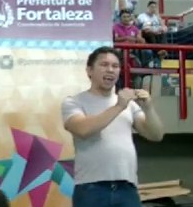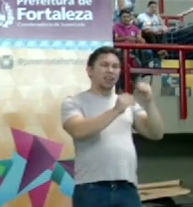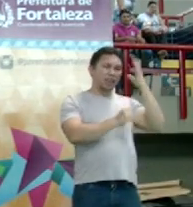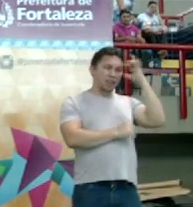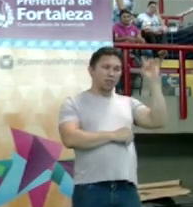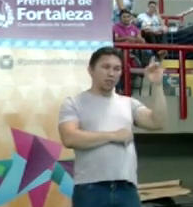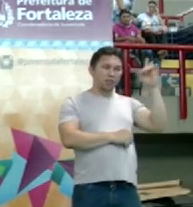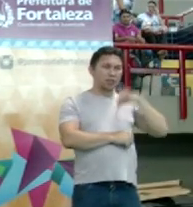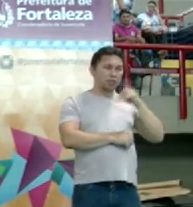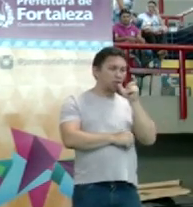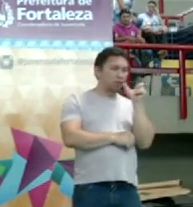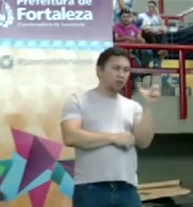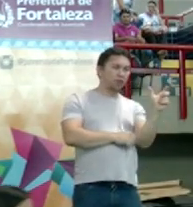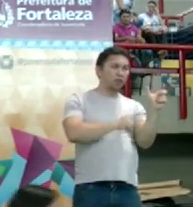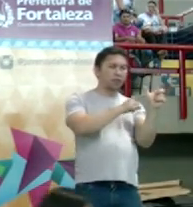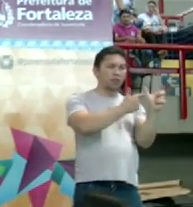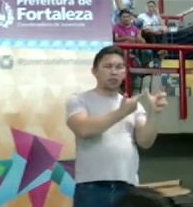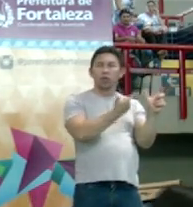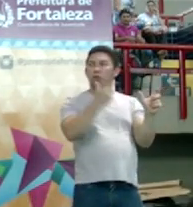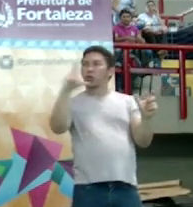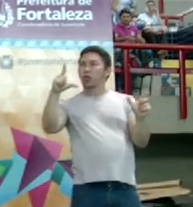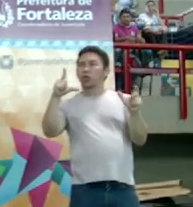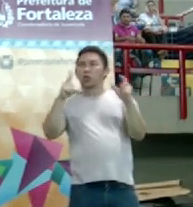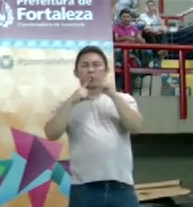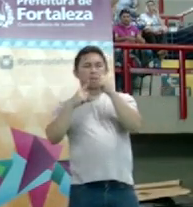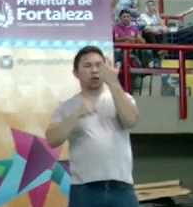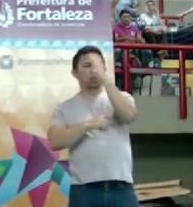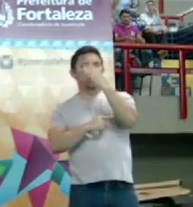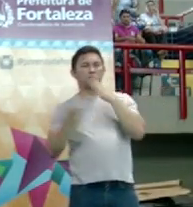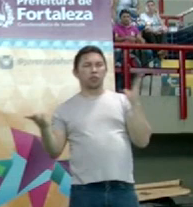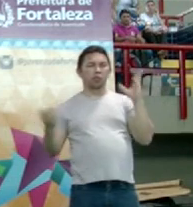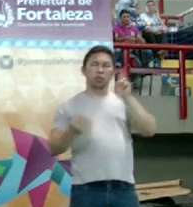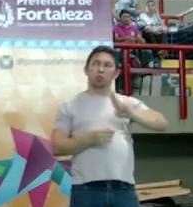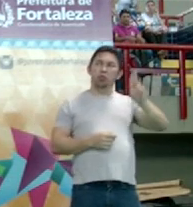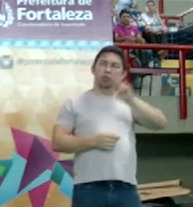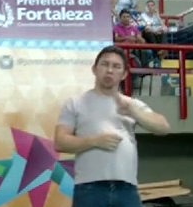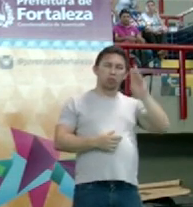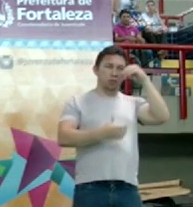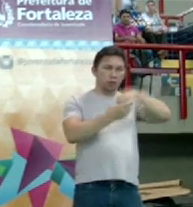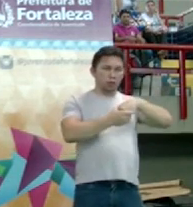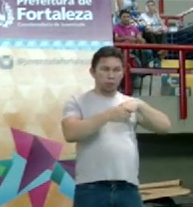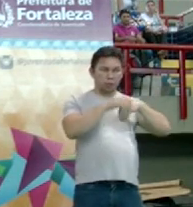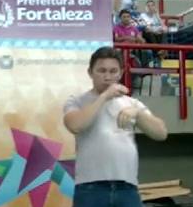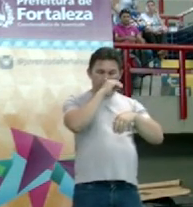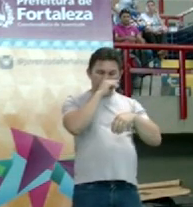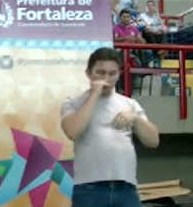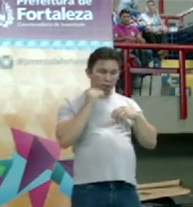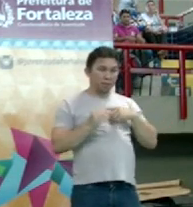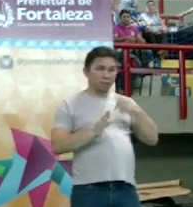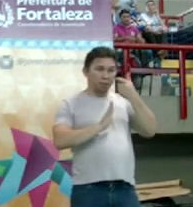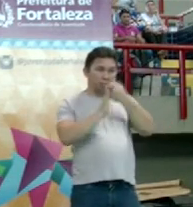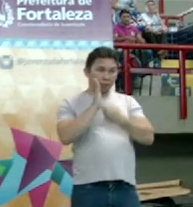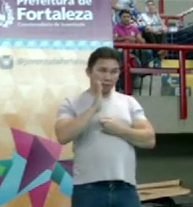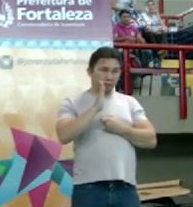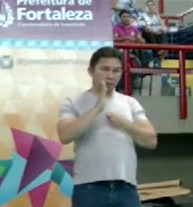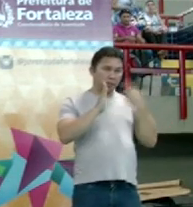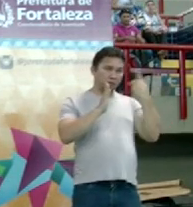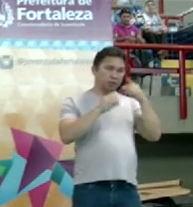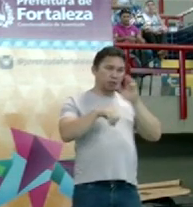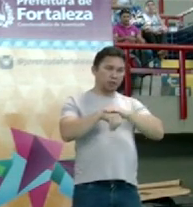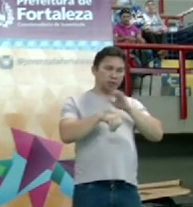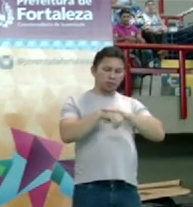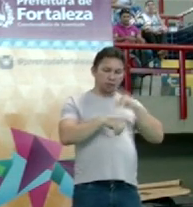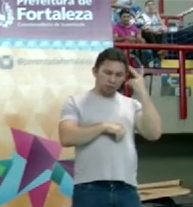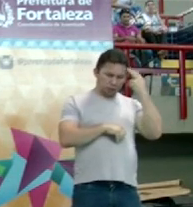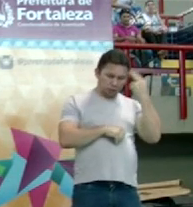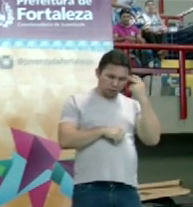pressuposto de que outros termos científicos e técnicos você usou. Mas usar redação com a linguagem toda